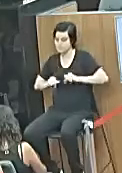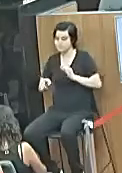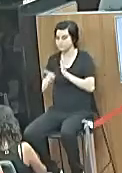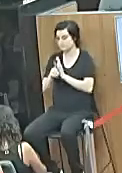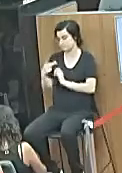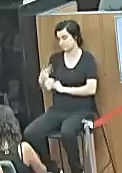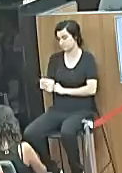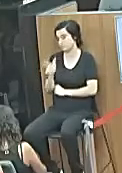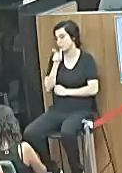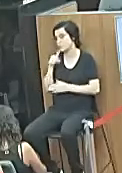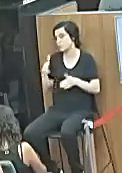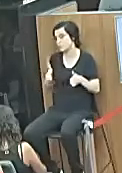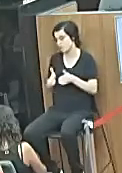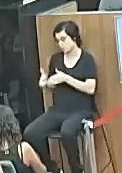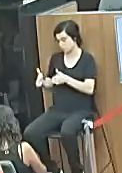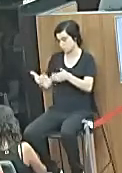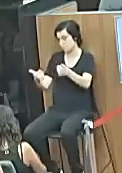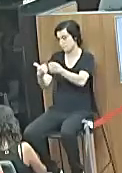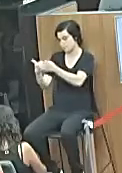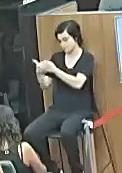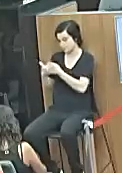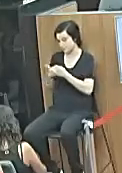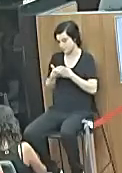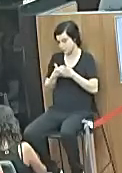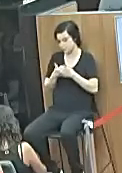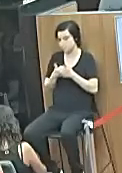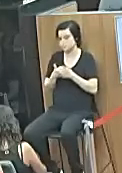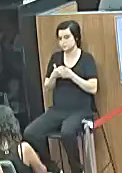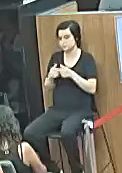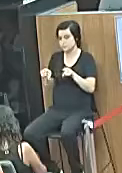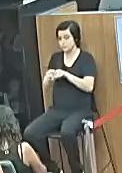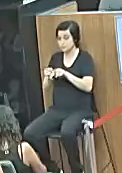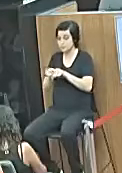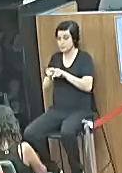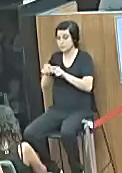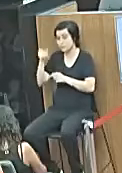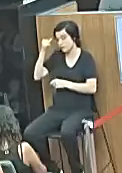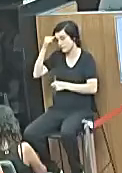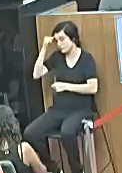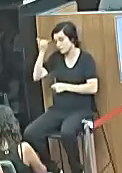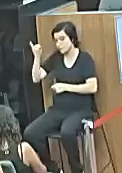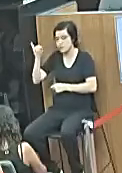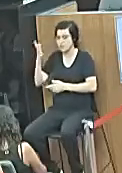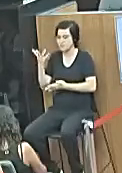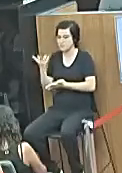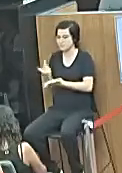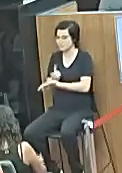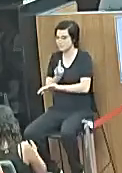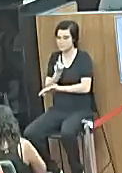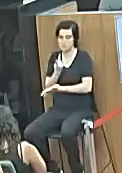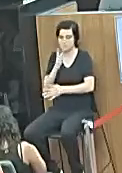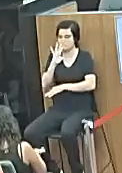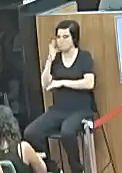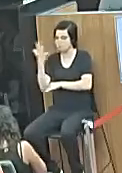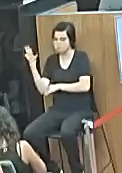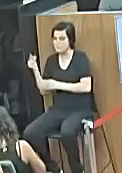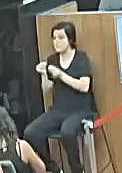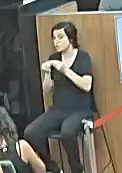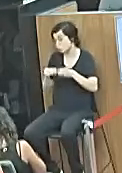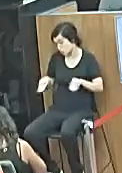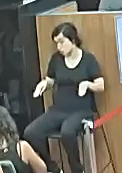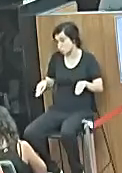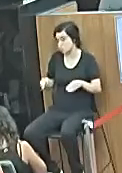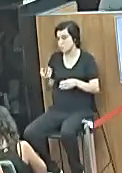dos rios na região o combate aos danos ambientais causados pelo não